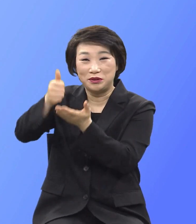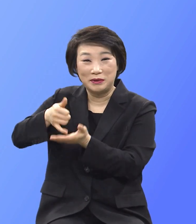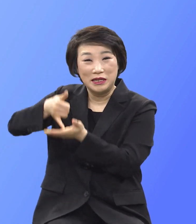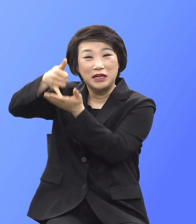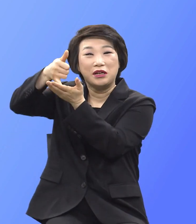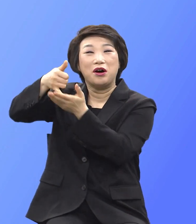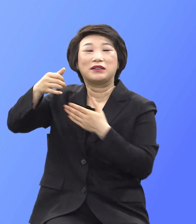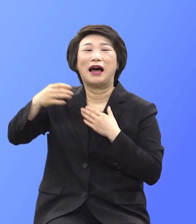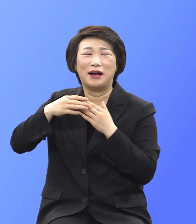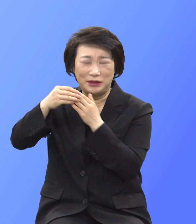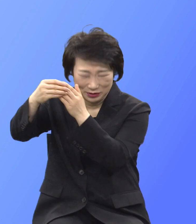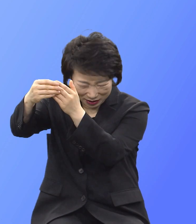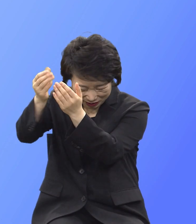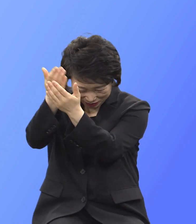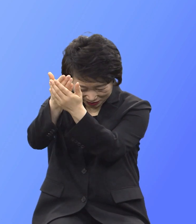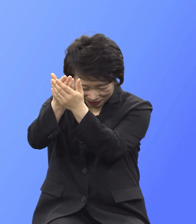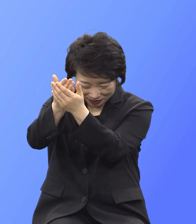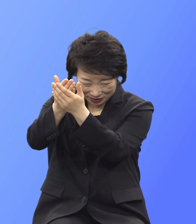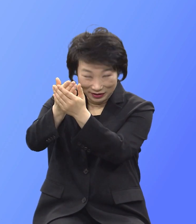인격으로 경영해 주시옵소서.